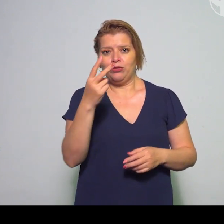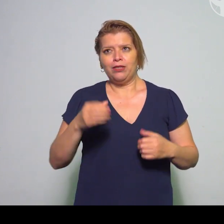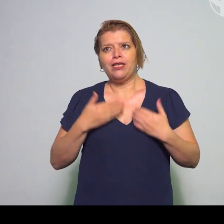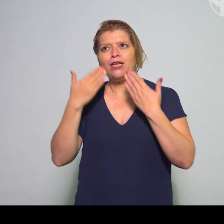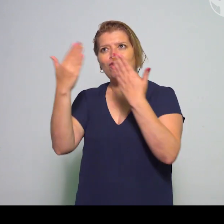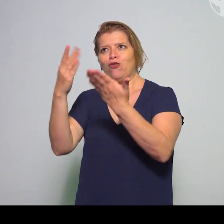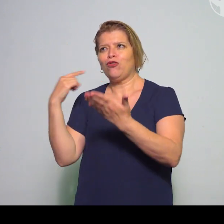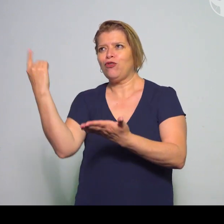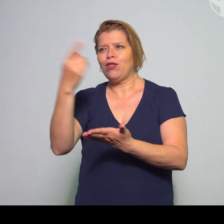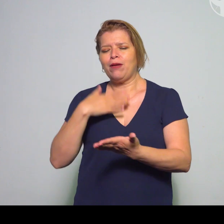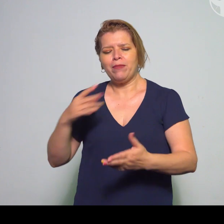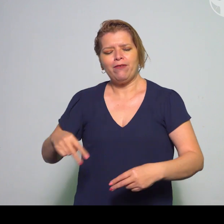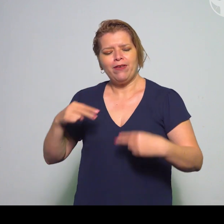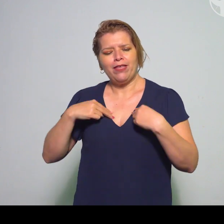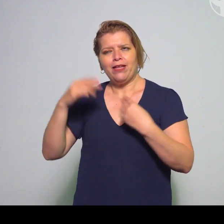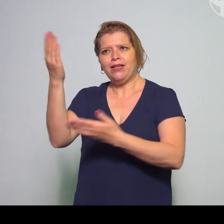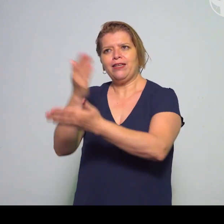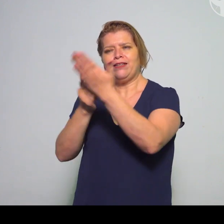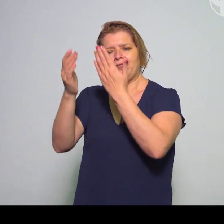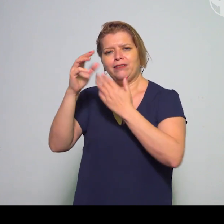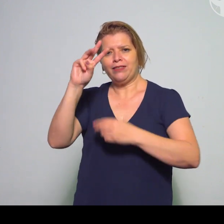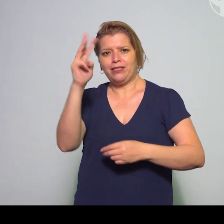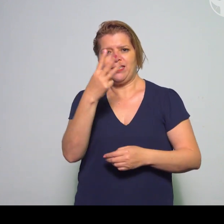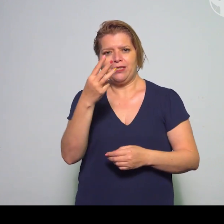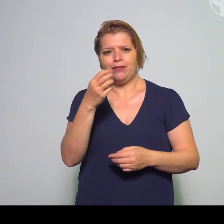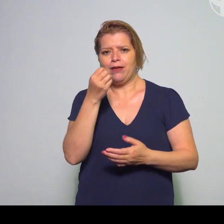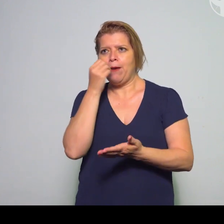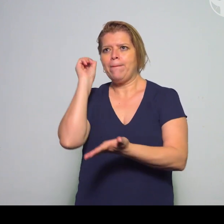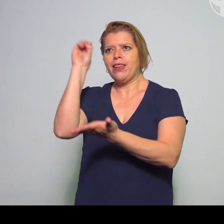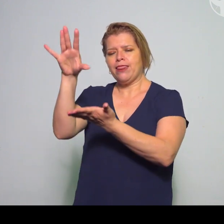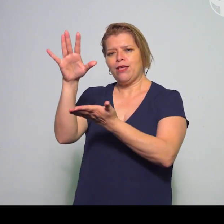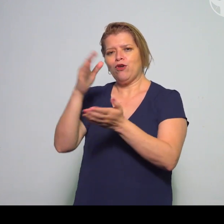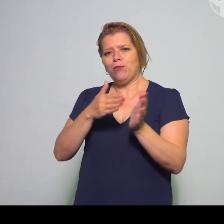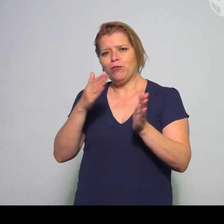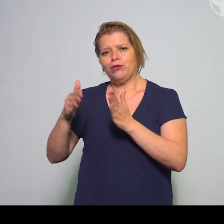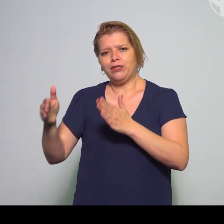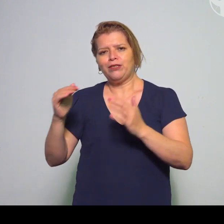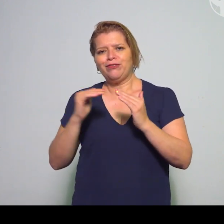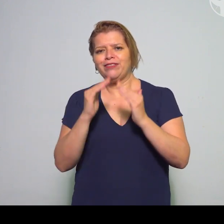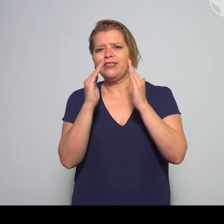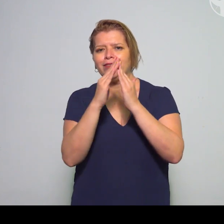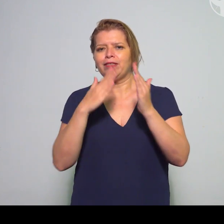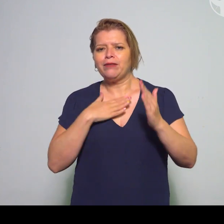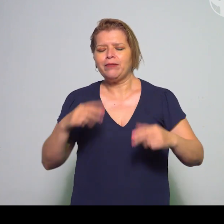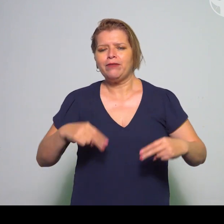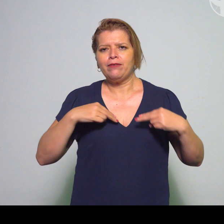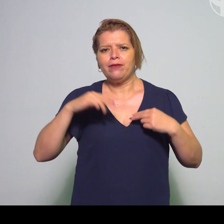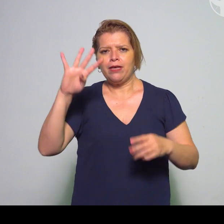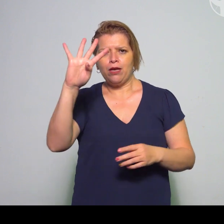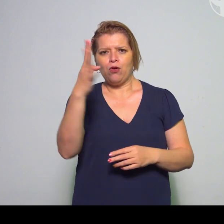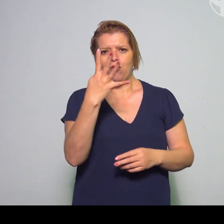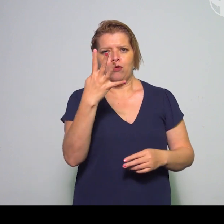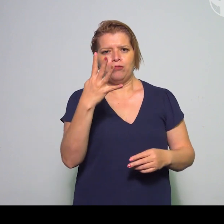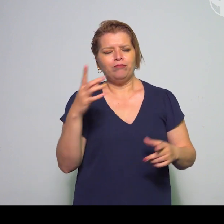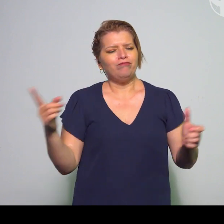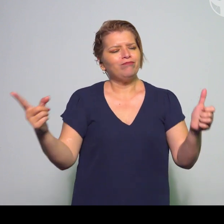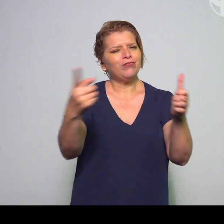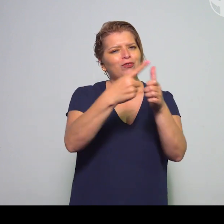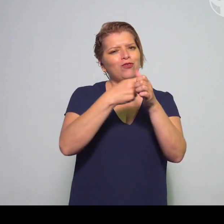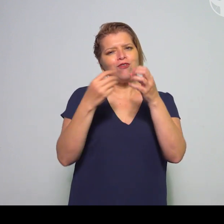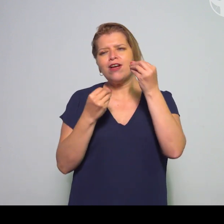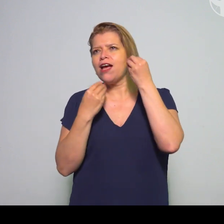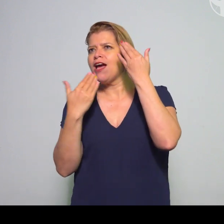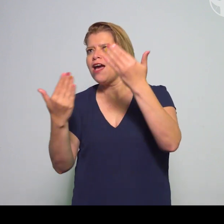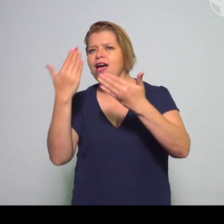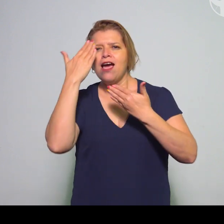pedazos en sus manos. El 3, bendigo con mi boca el proceso de restauración. Y 4, con